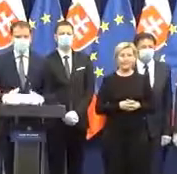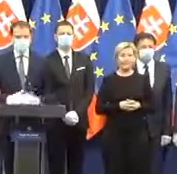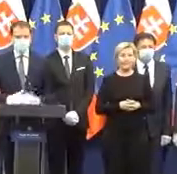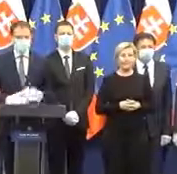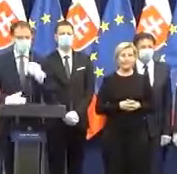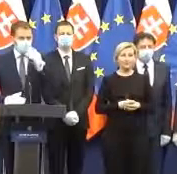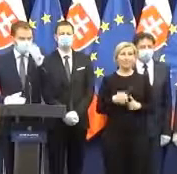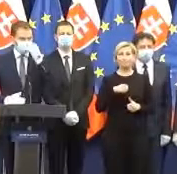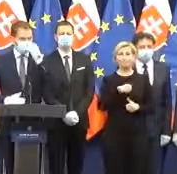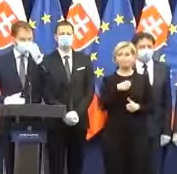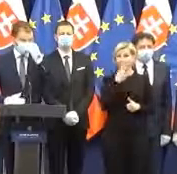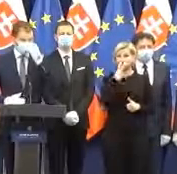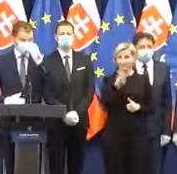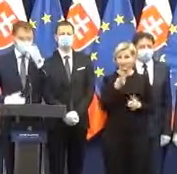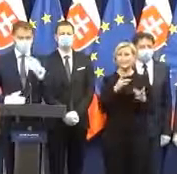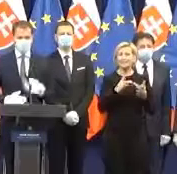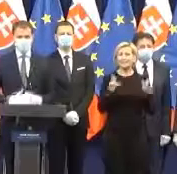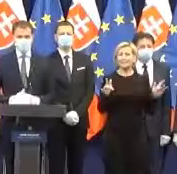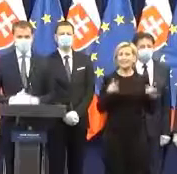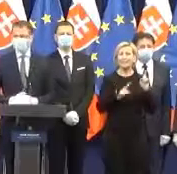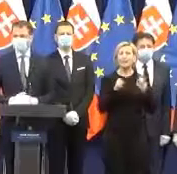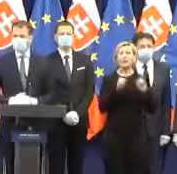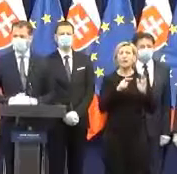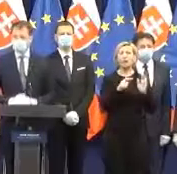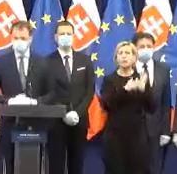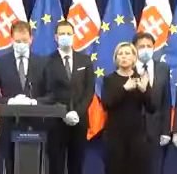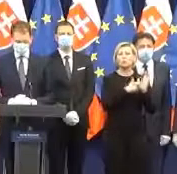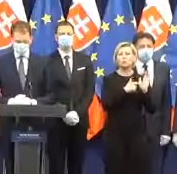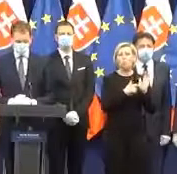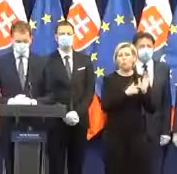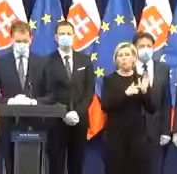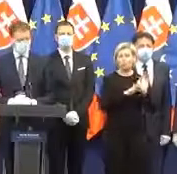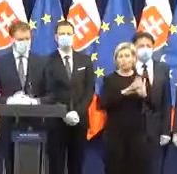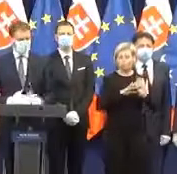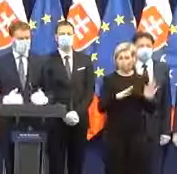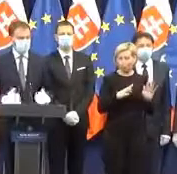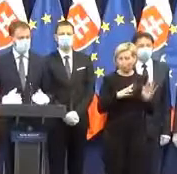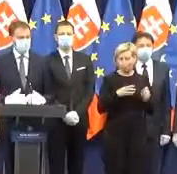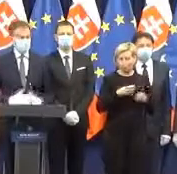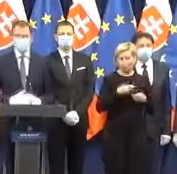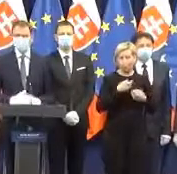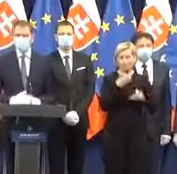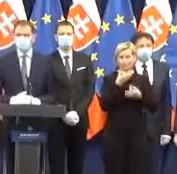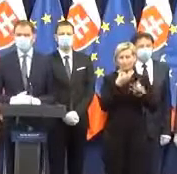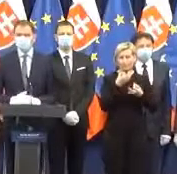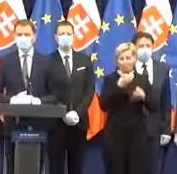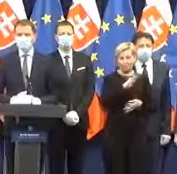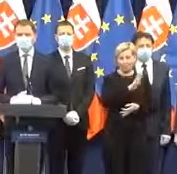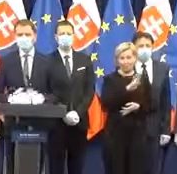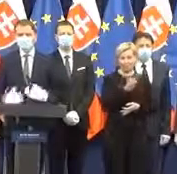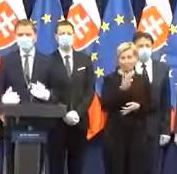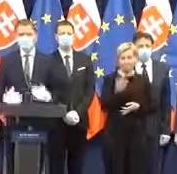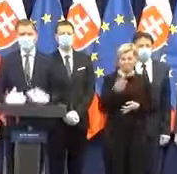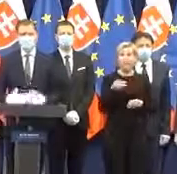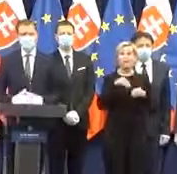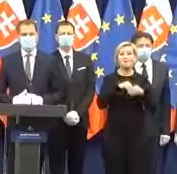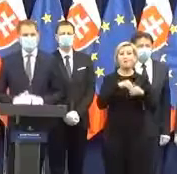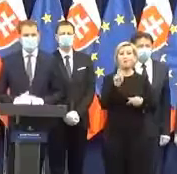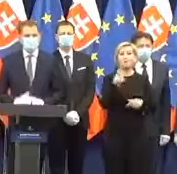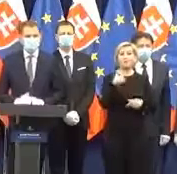Sami ste videli už možno na internete jednotlivé body z zasadnutia vlády a myslím, že 12 alebo 11 bodov sa týkalo